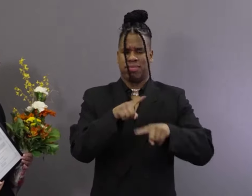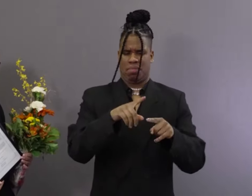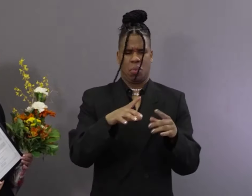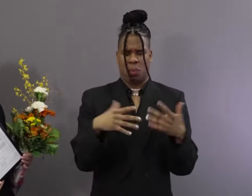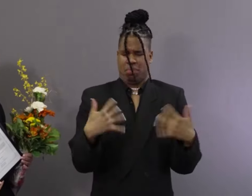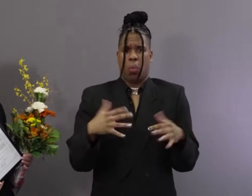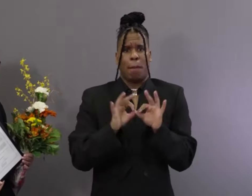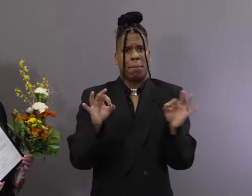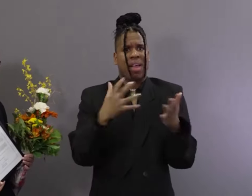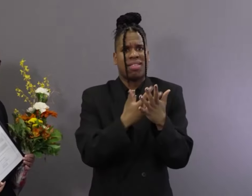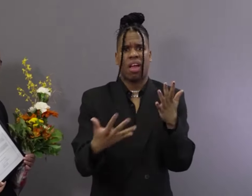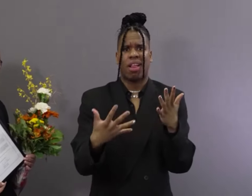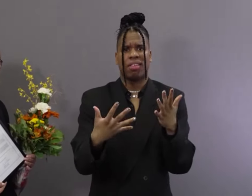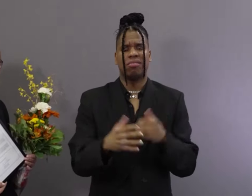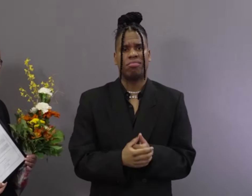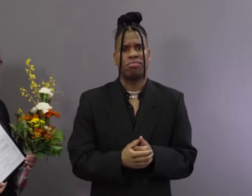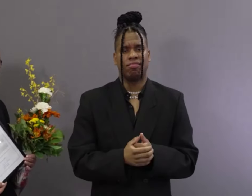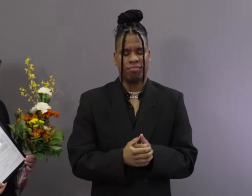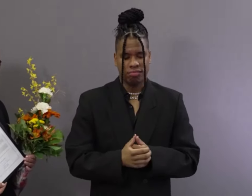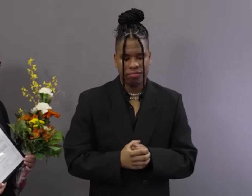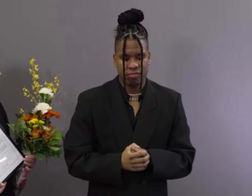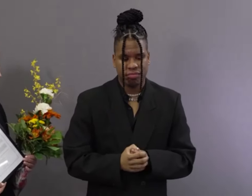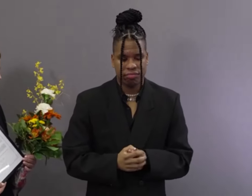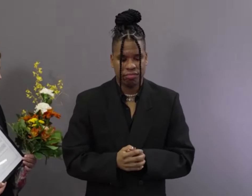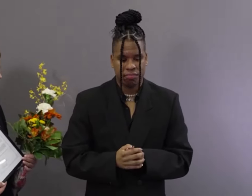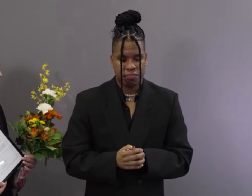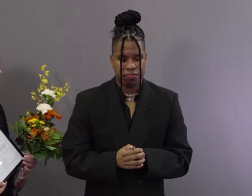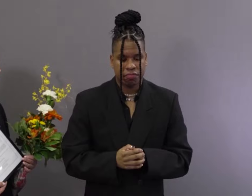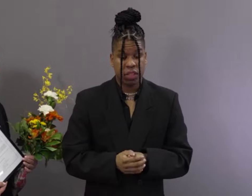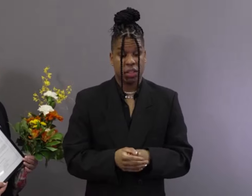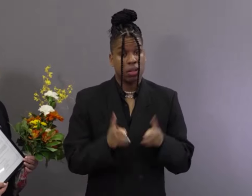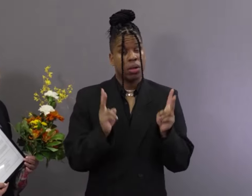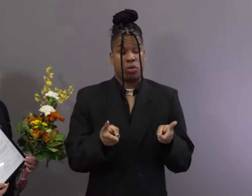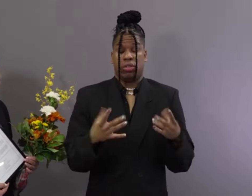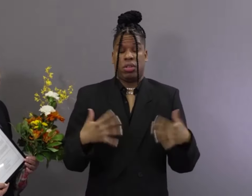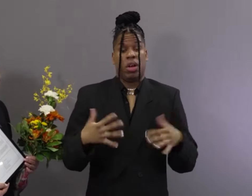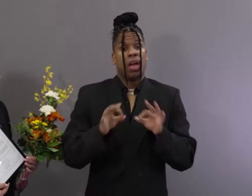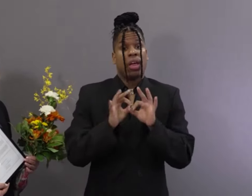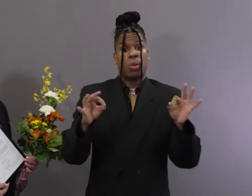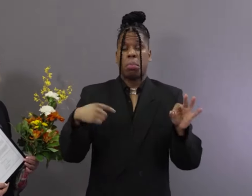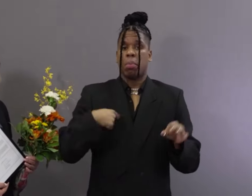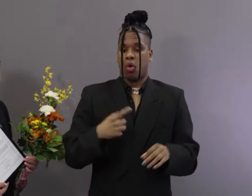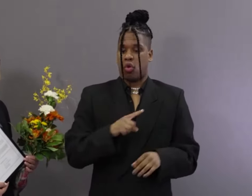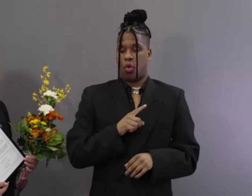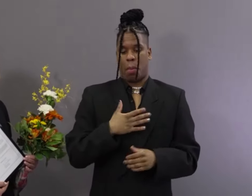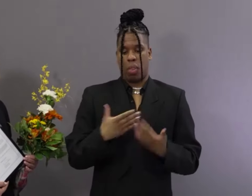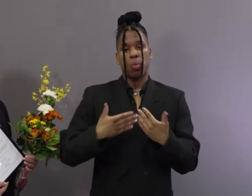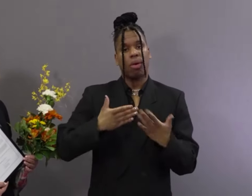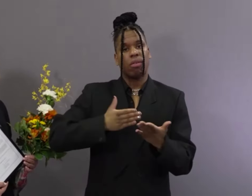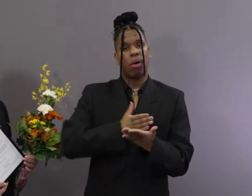runoilla, tehdä VV:tä, vaikka mitä. Se on rikas kieli.